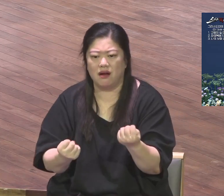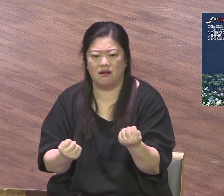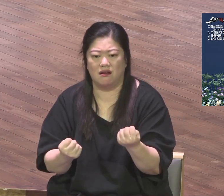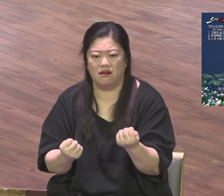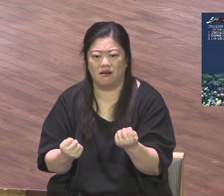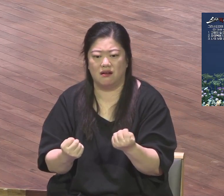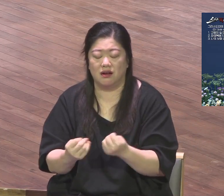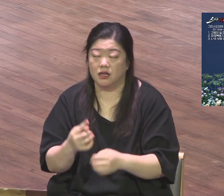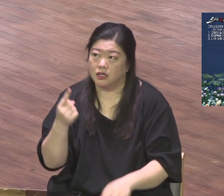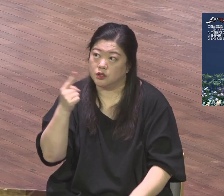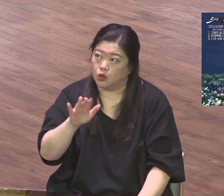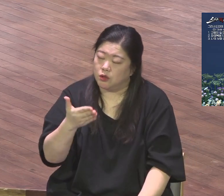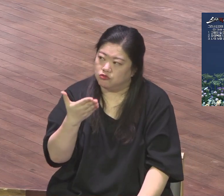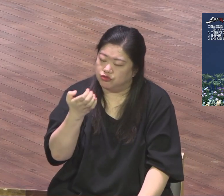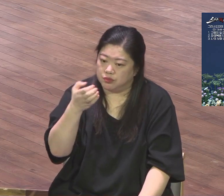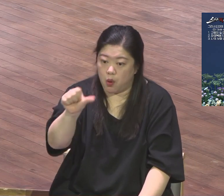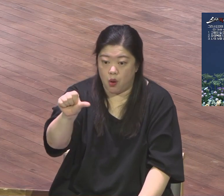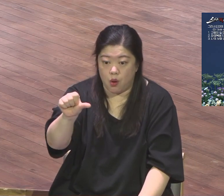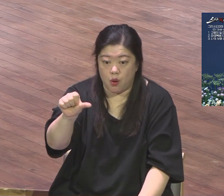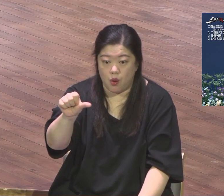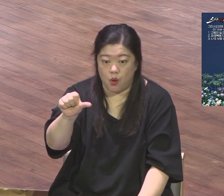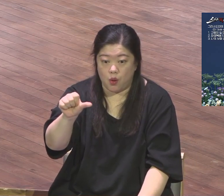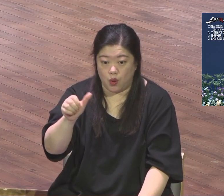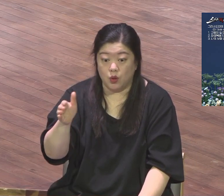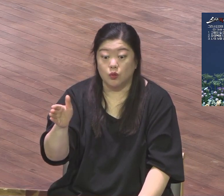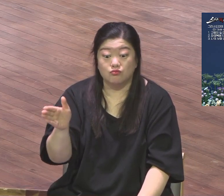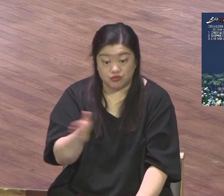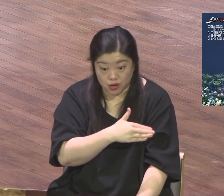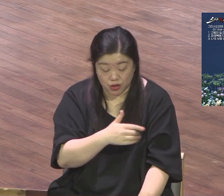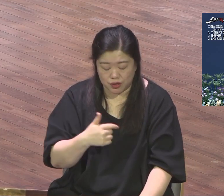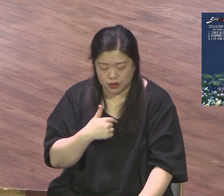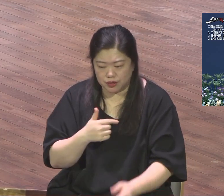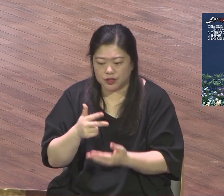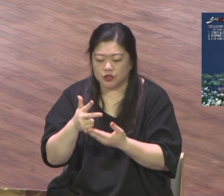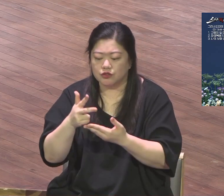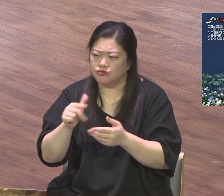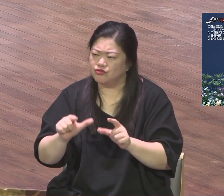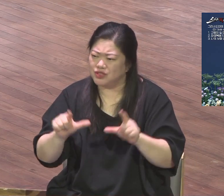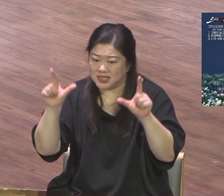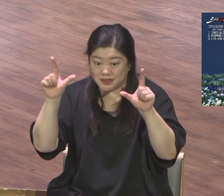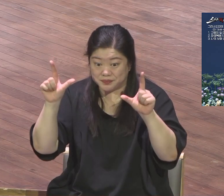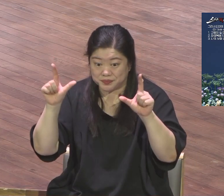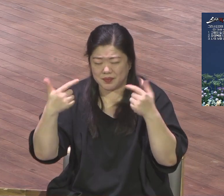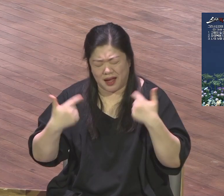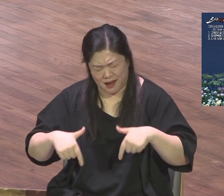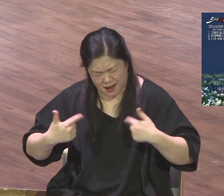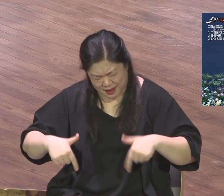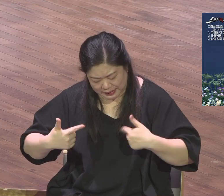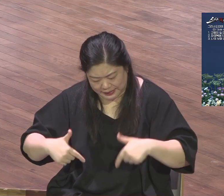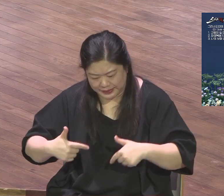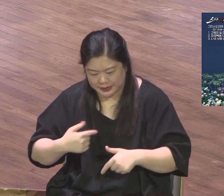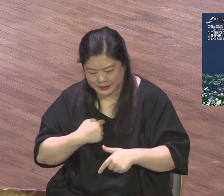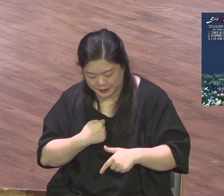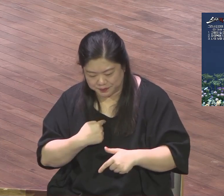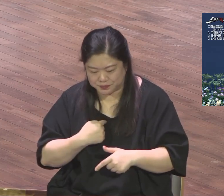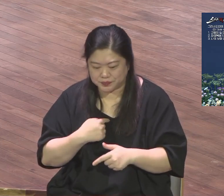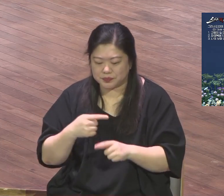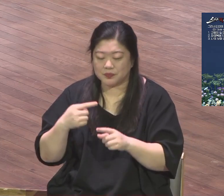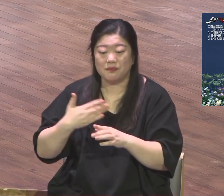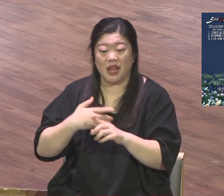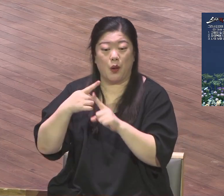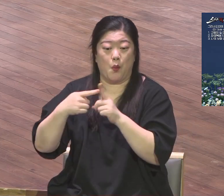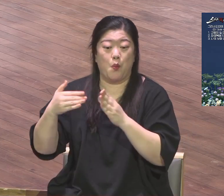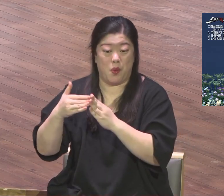1995년 5월 16일 혁명이 일어난 5월 16일이잖아요. 그 주일인데 그때 제가 섬기던